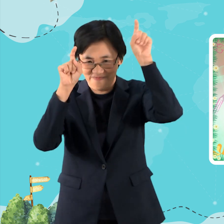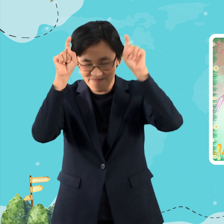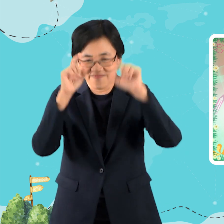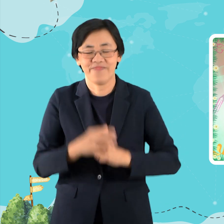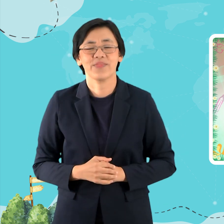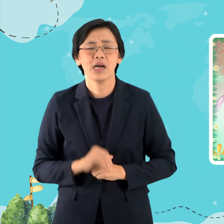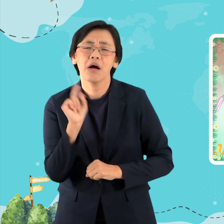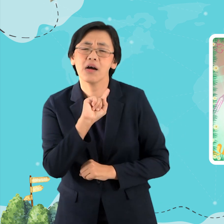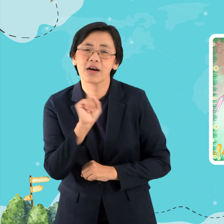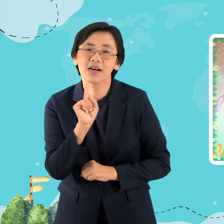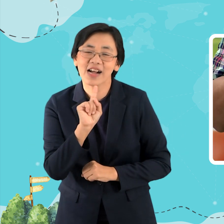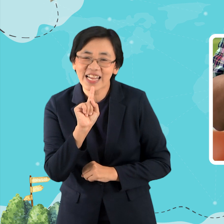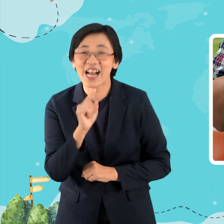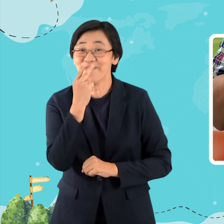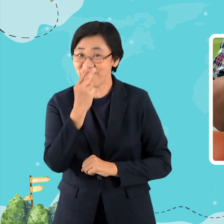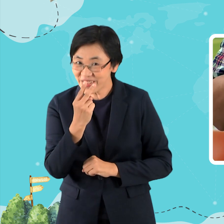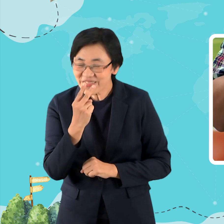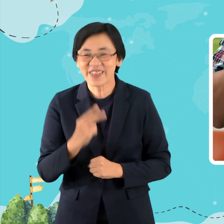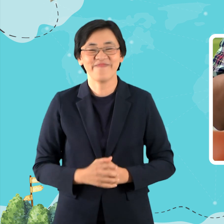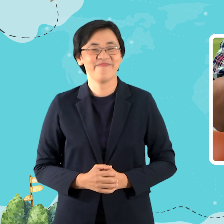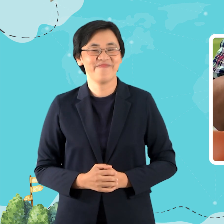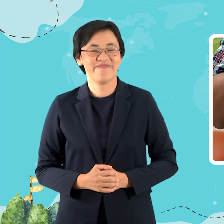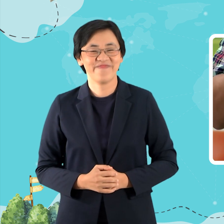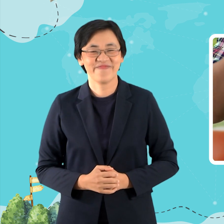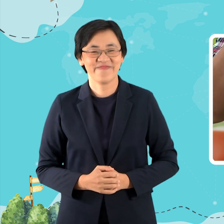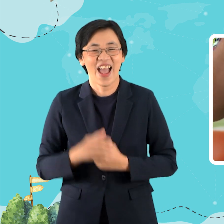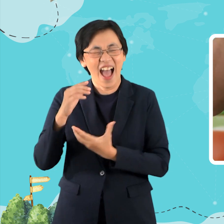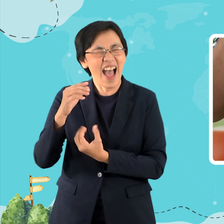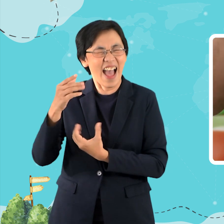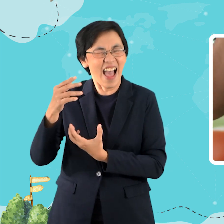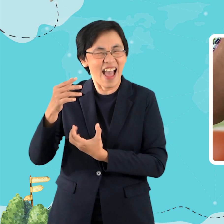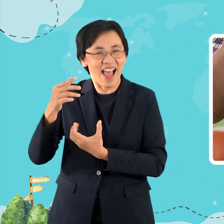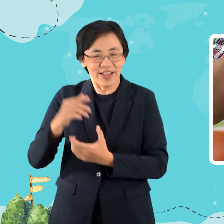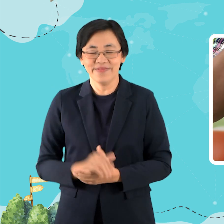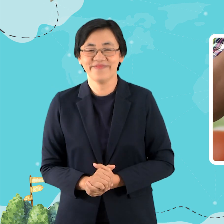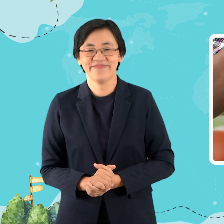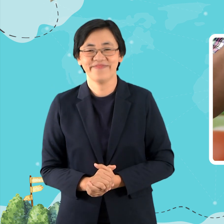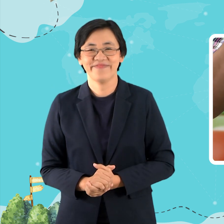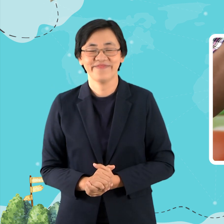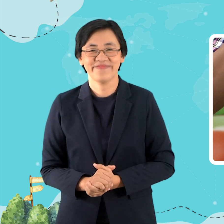อ้โหจะเต้นยังไงไปดูกันนะจ๊ะอ่ะฮะอ่ะฮะ